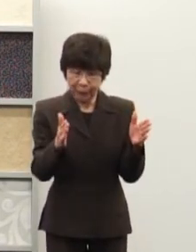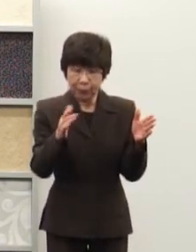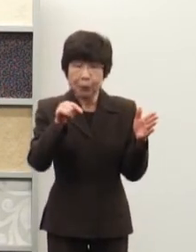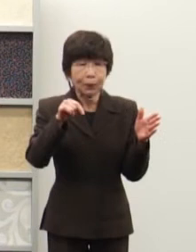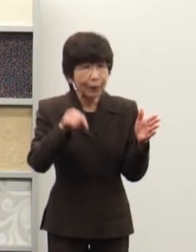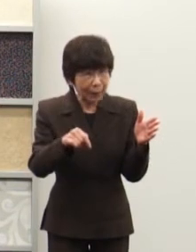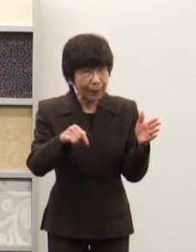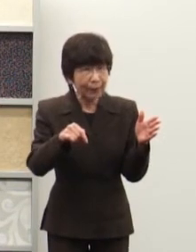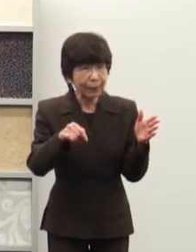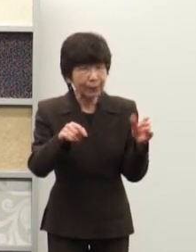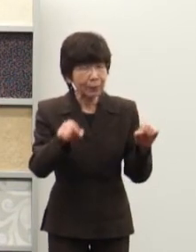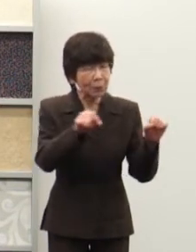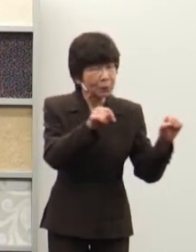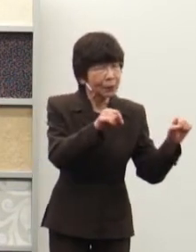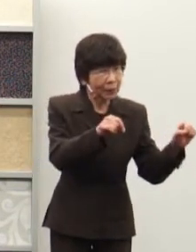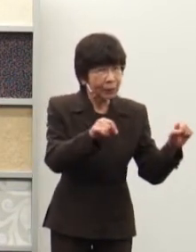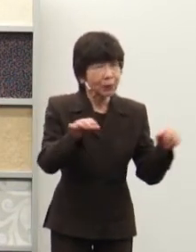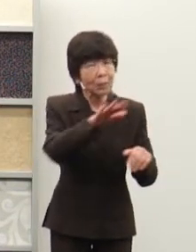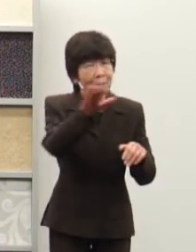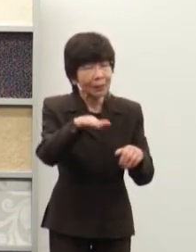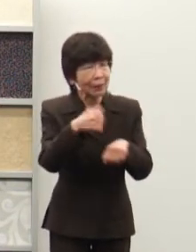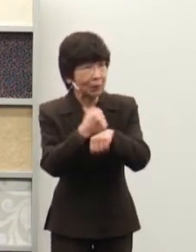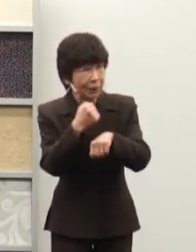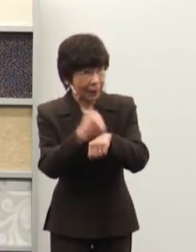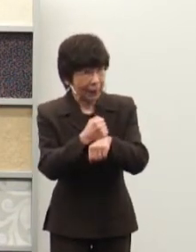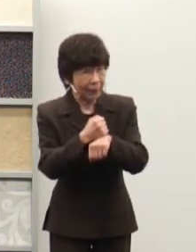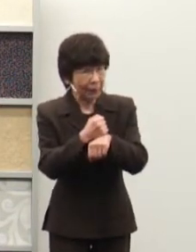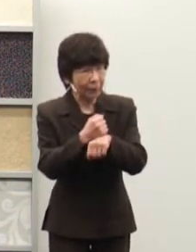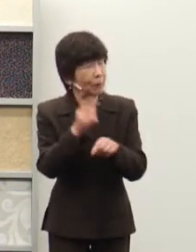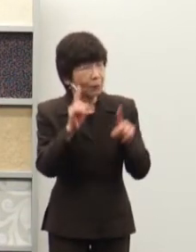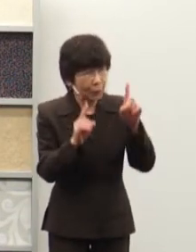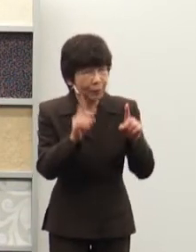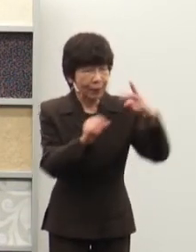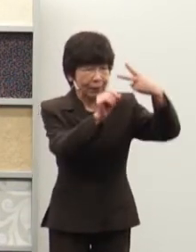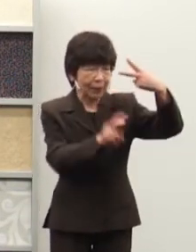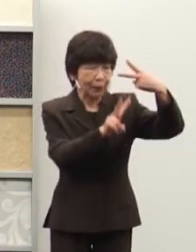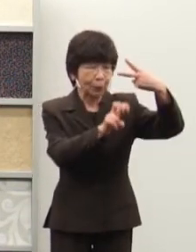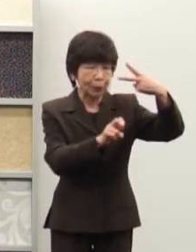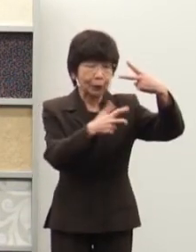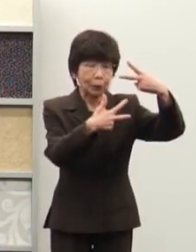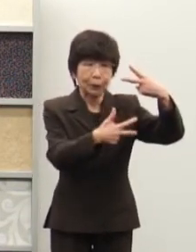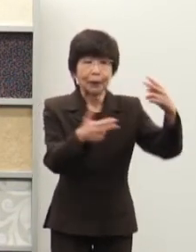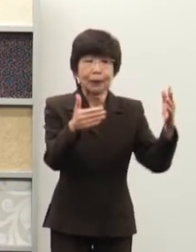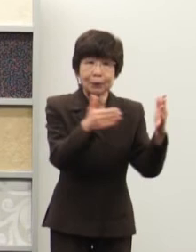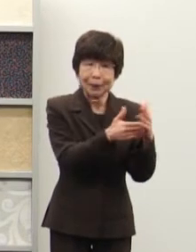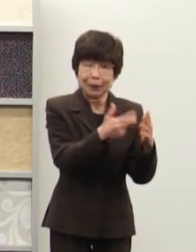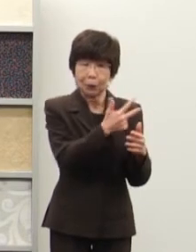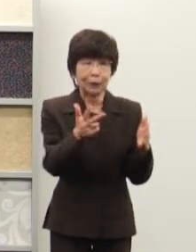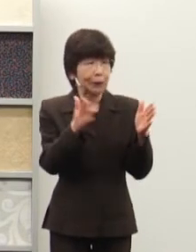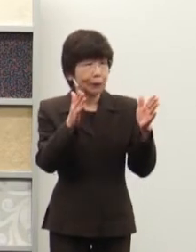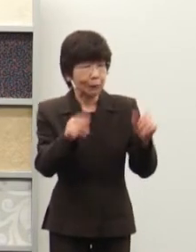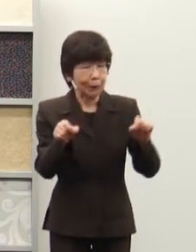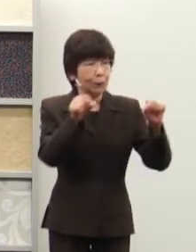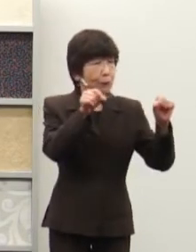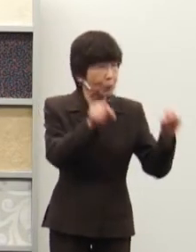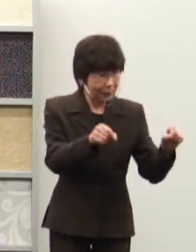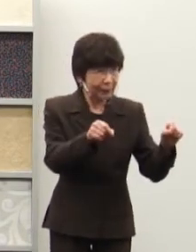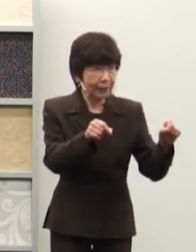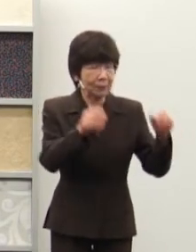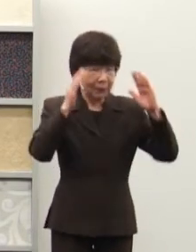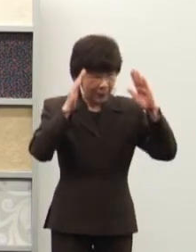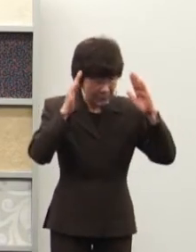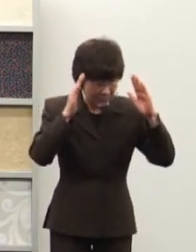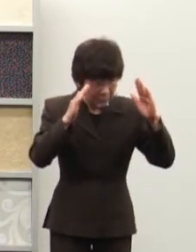皆さんに大きな負担もかけるわけですので、とにかくこの1週間、しっかりです、ね、皆さんの力を合わせて短期集中でやりましょう、こういう思いです